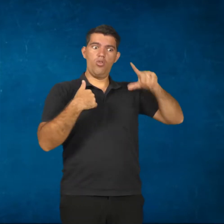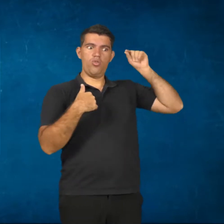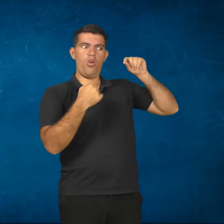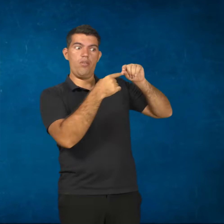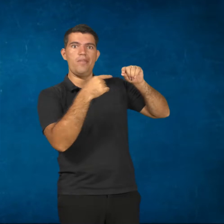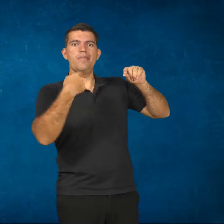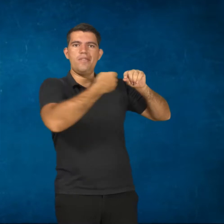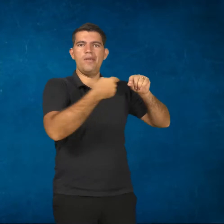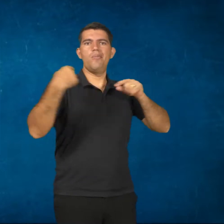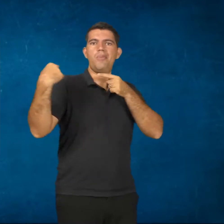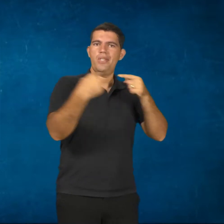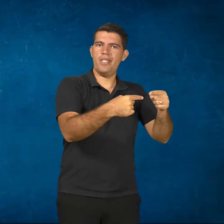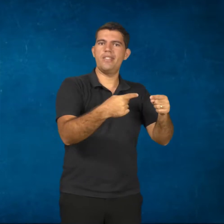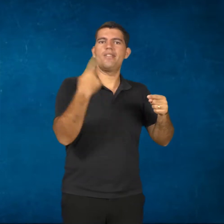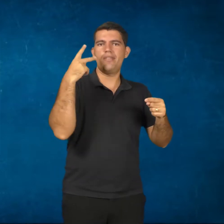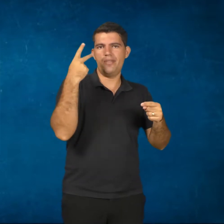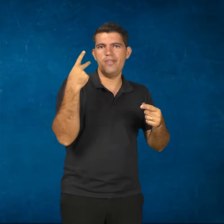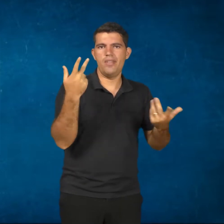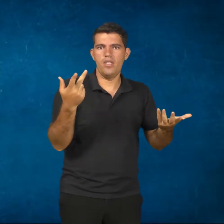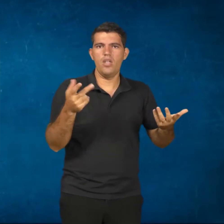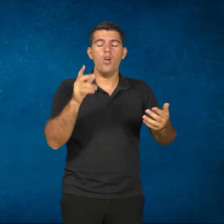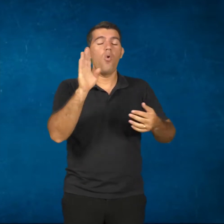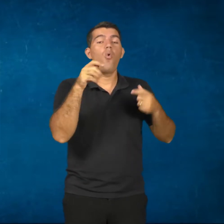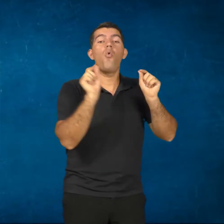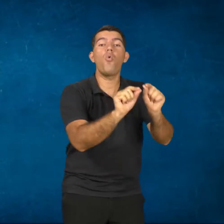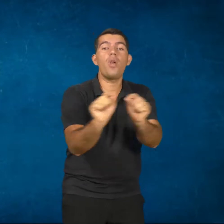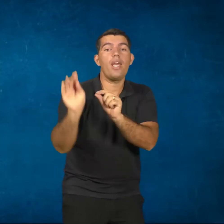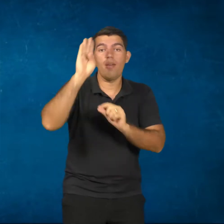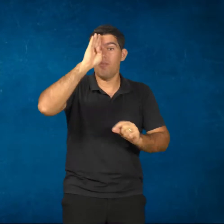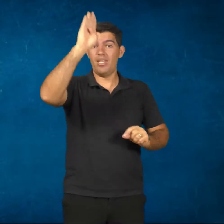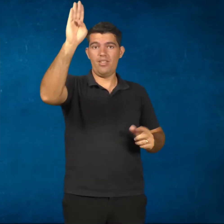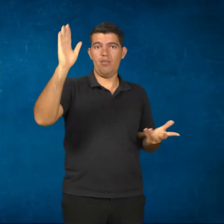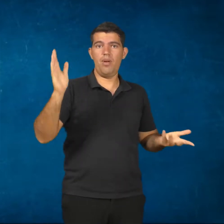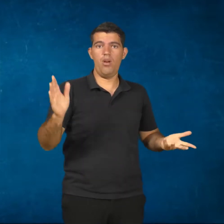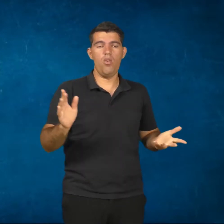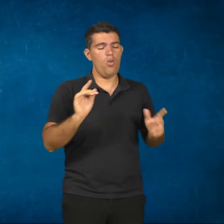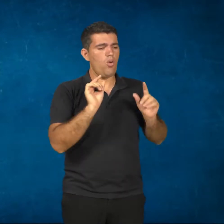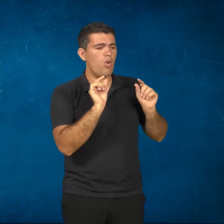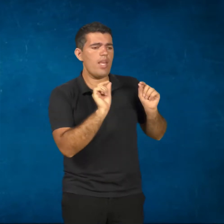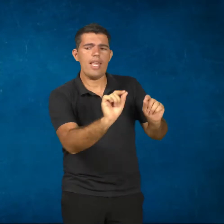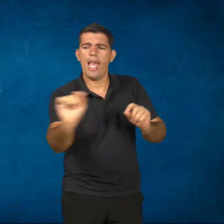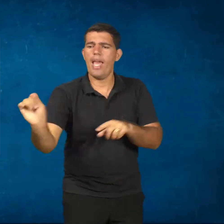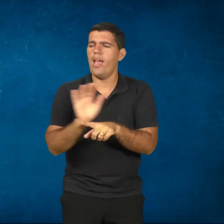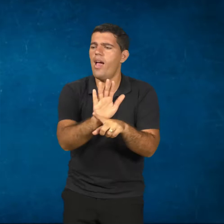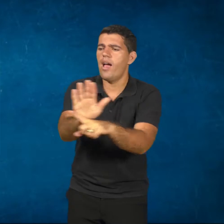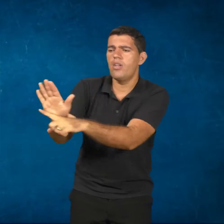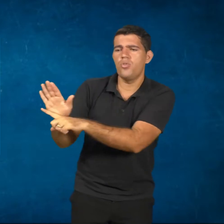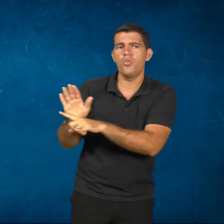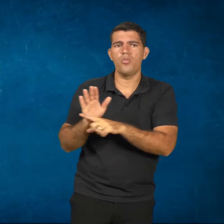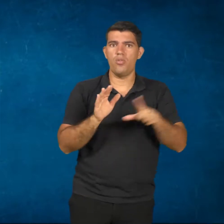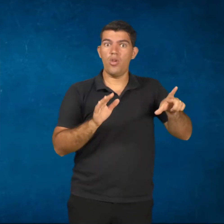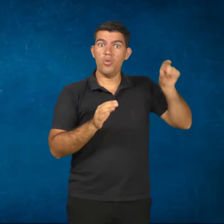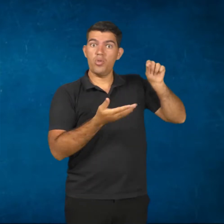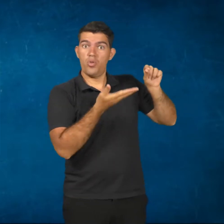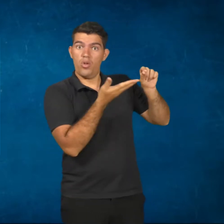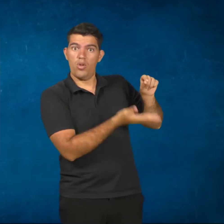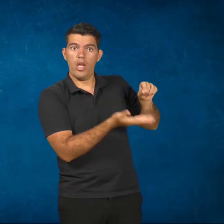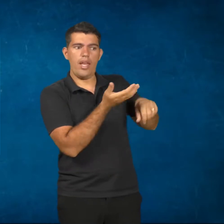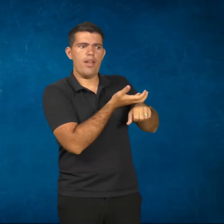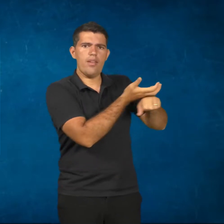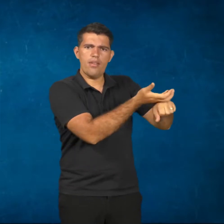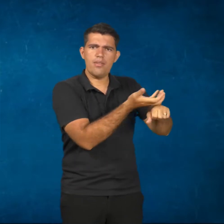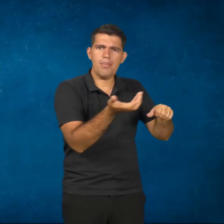O que é que está sendo priorizado? O que é que está sendo privilegiado quando se escolhe uma determinada perspectiva